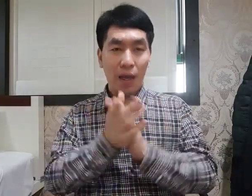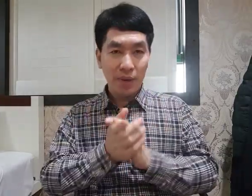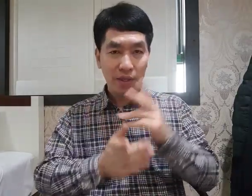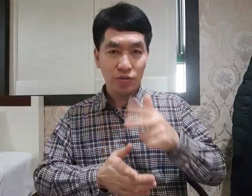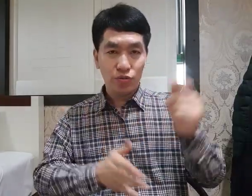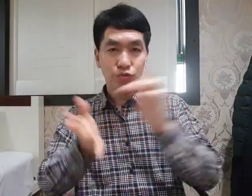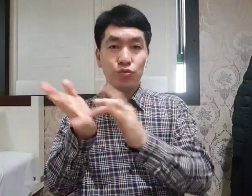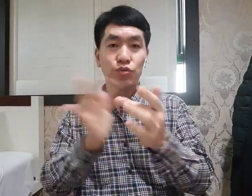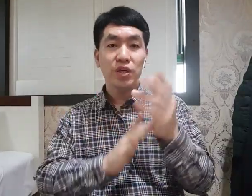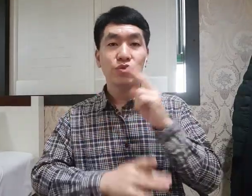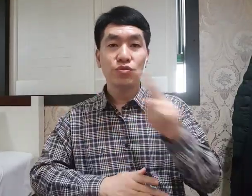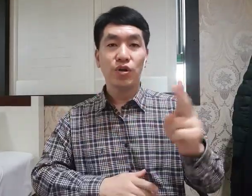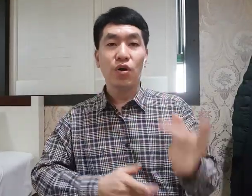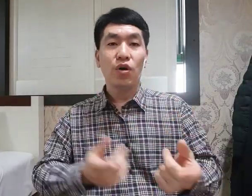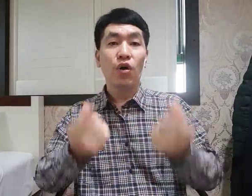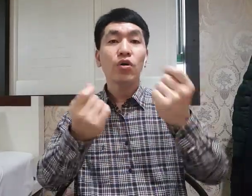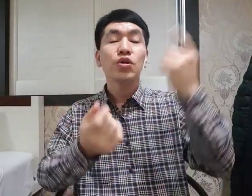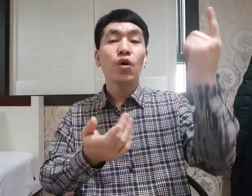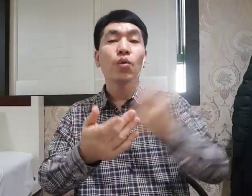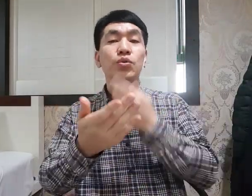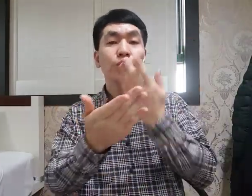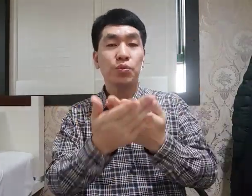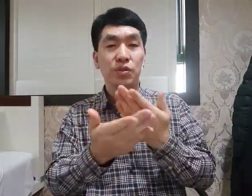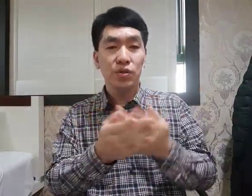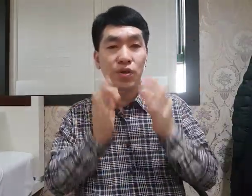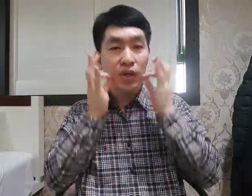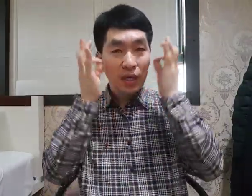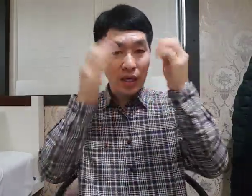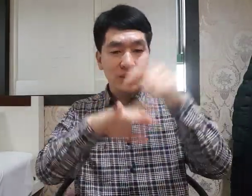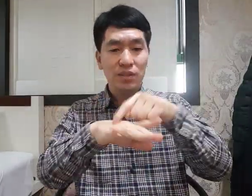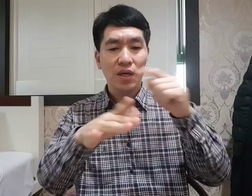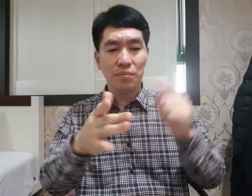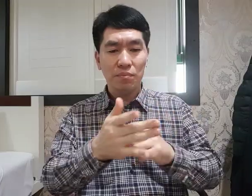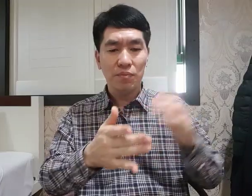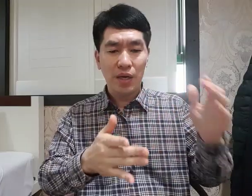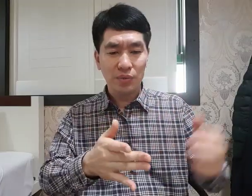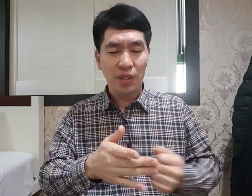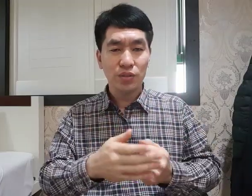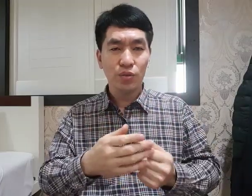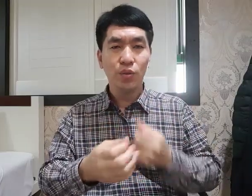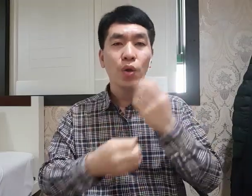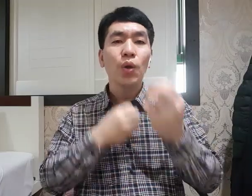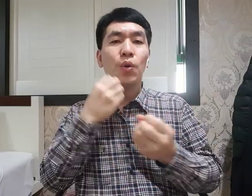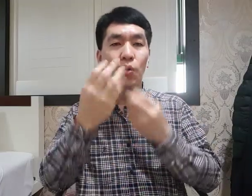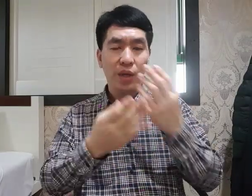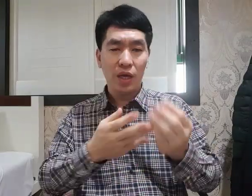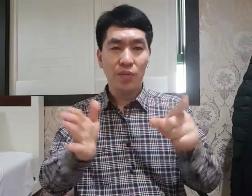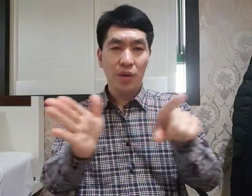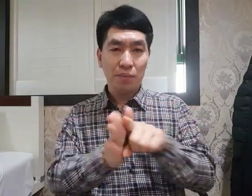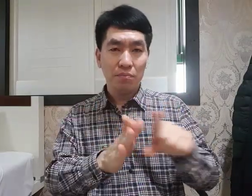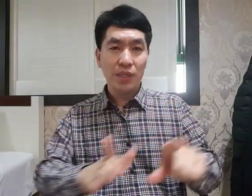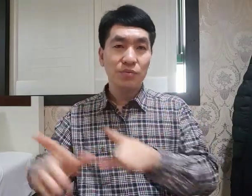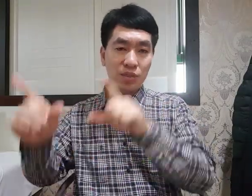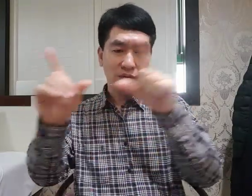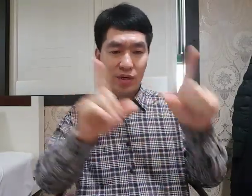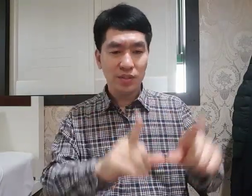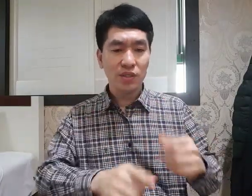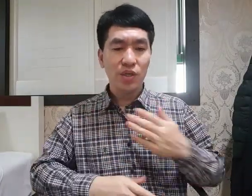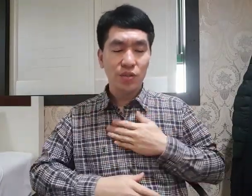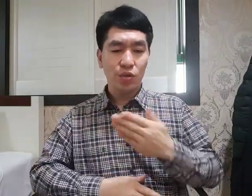아멘. 주 예수여 어서 오시옵소서 간절한 마음 가지고 고백하며 믿음 생활하는